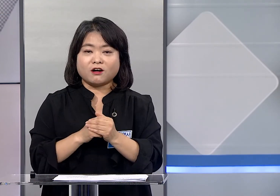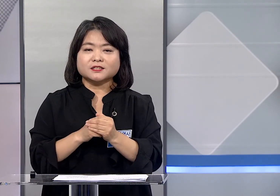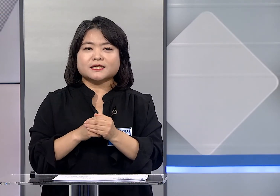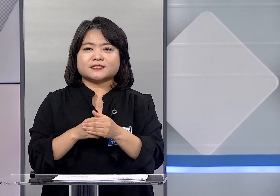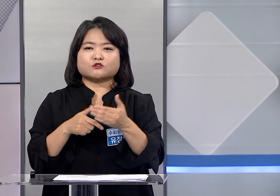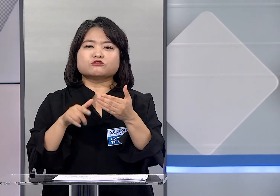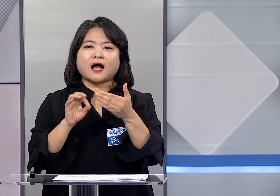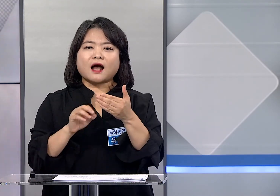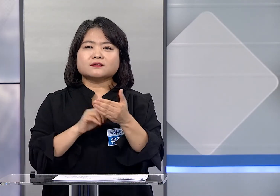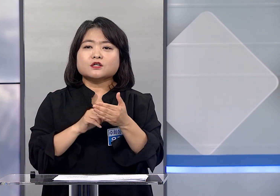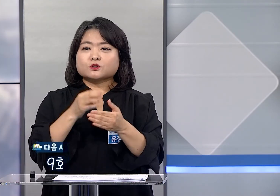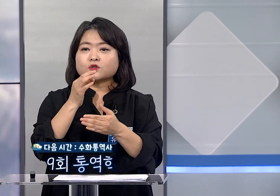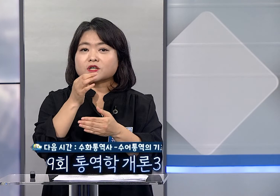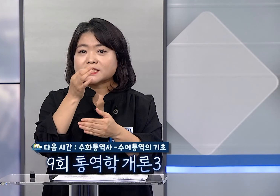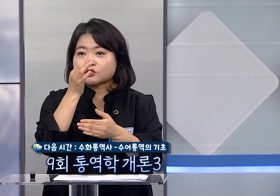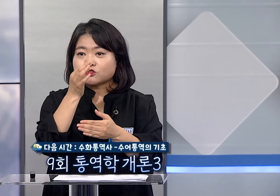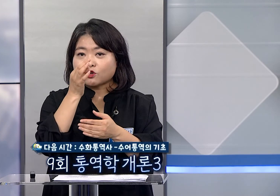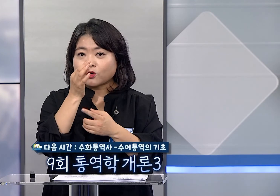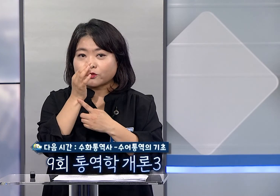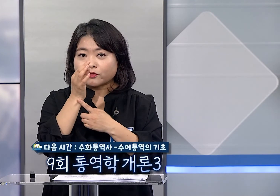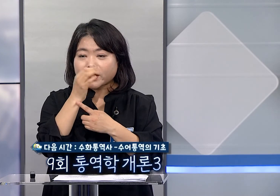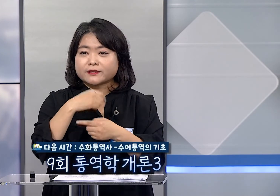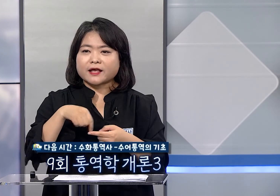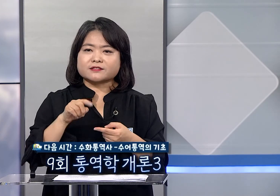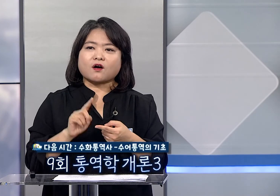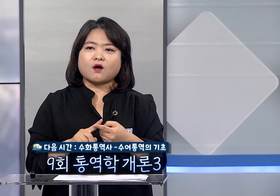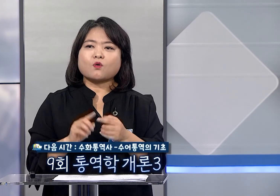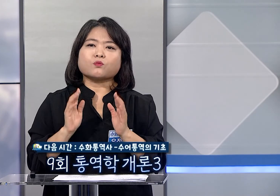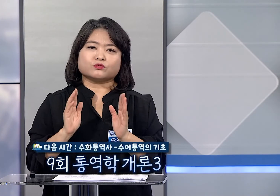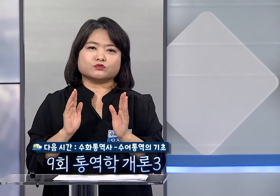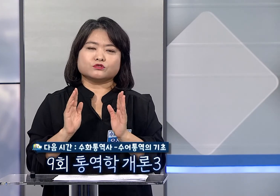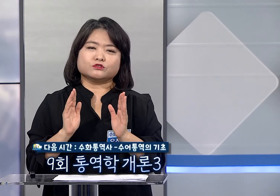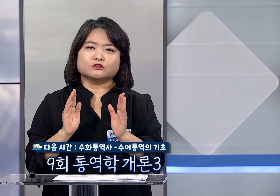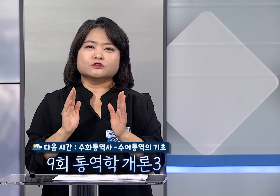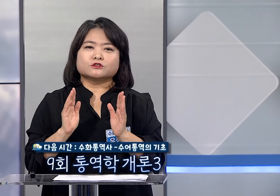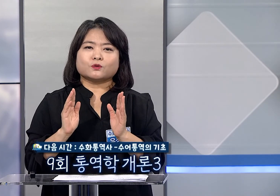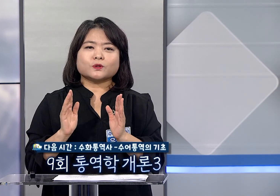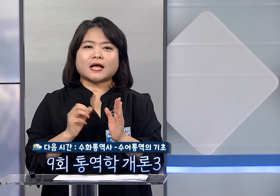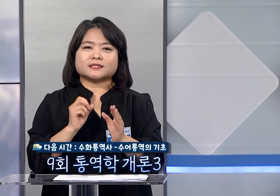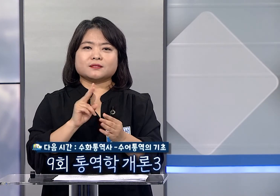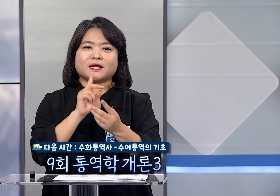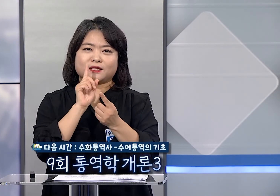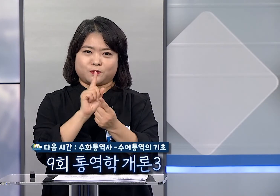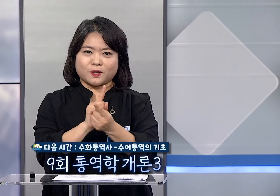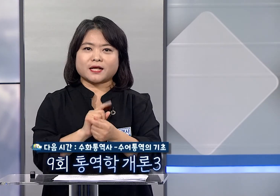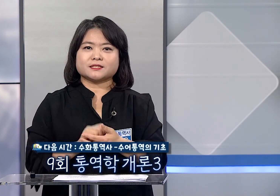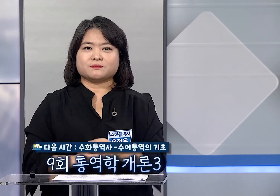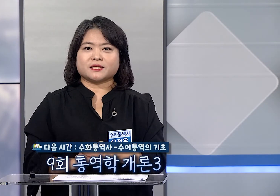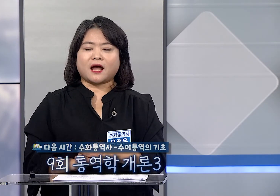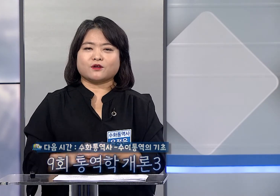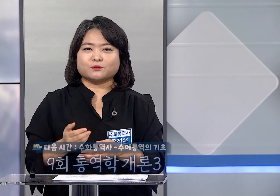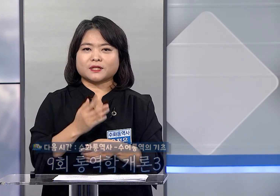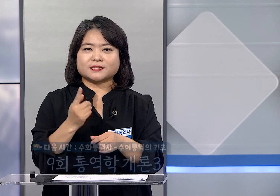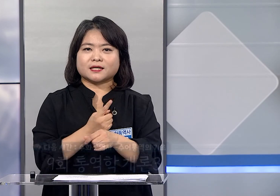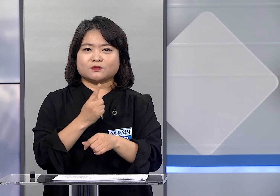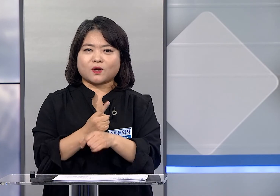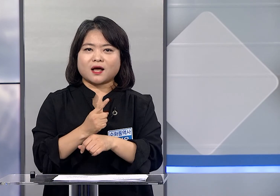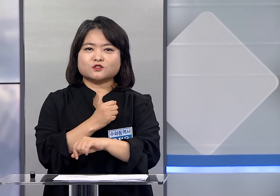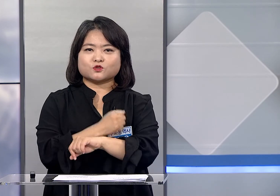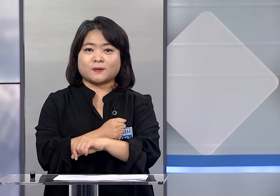이제 9강 통역기술론에 대해서 공부로 다시 만나도록 하겠습니다. 여러분 한 시간 동안 수고